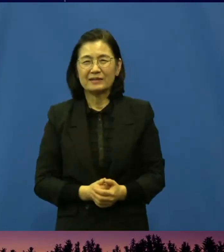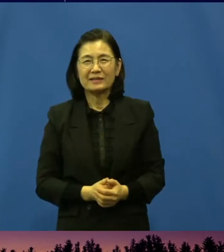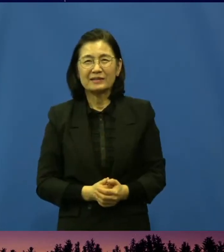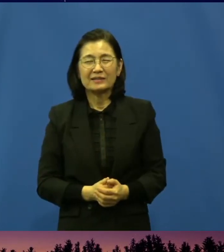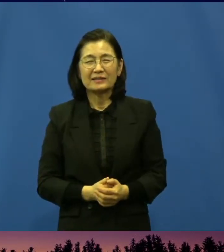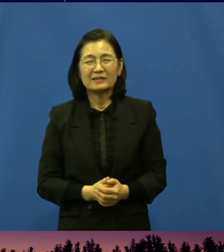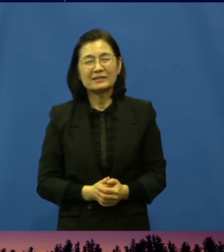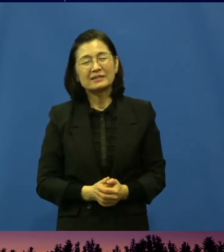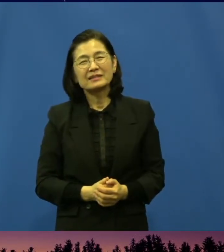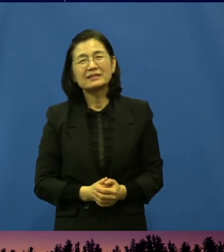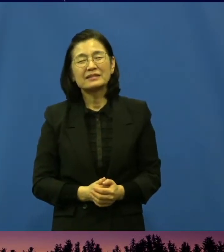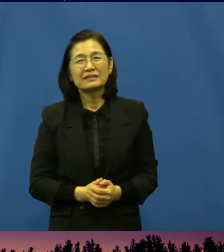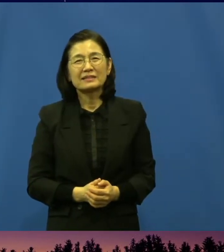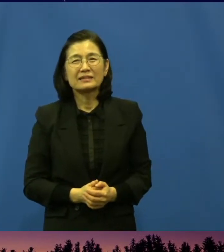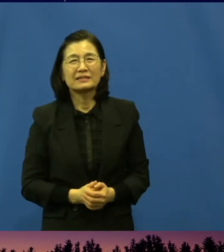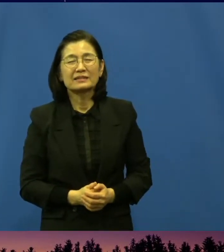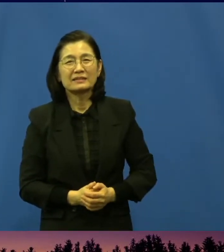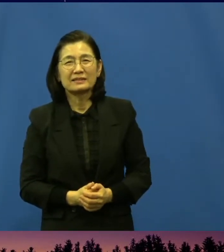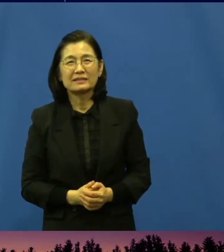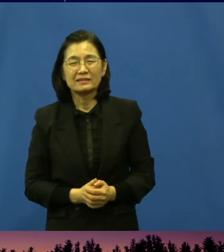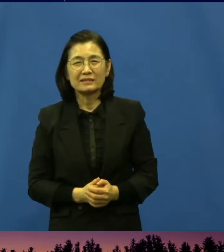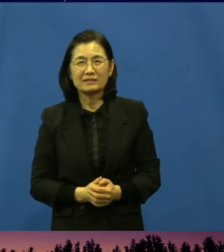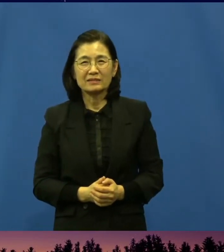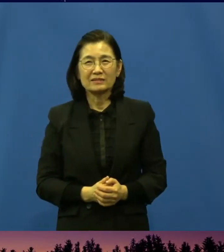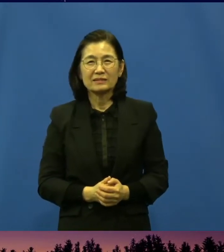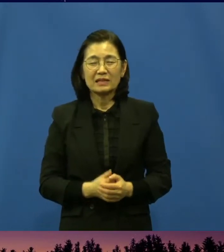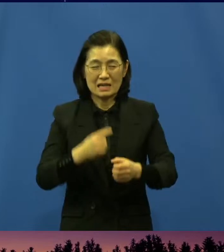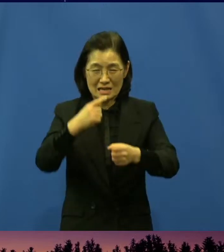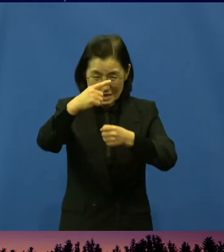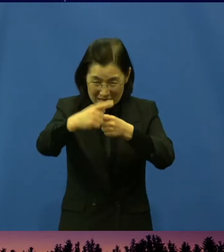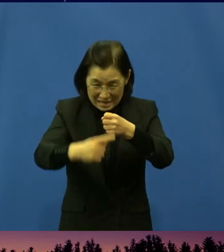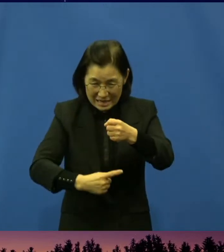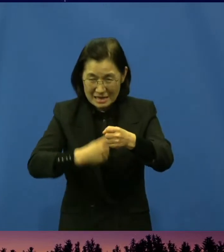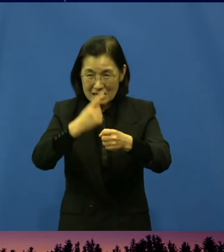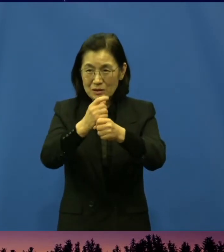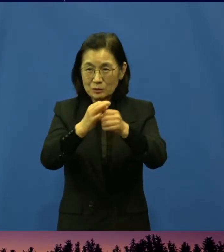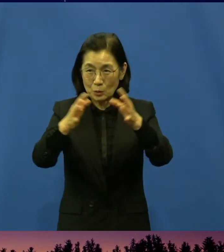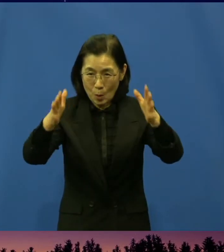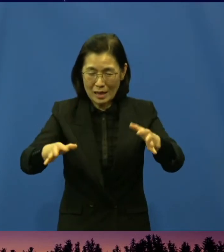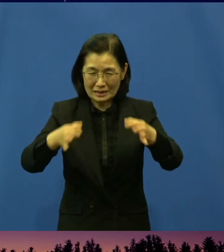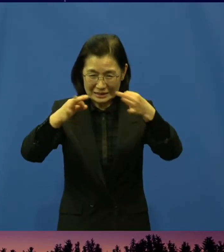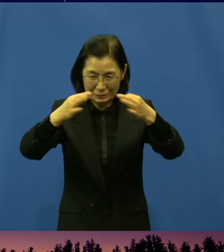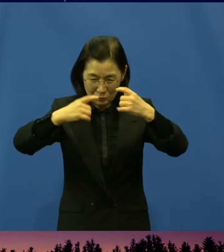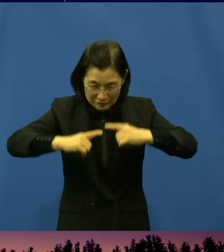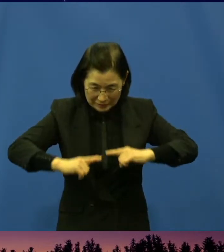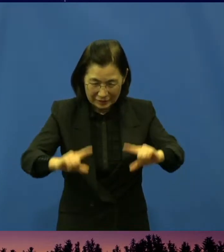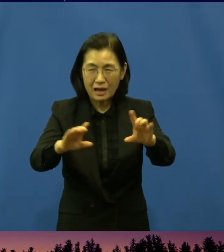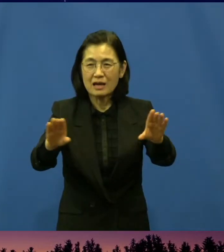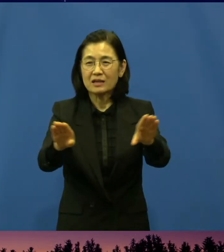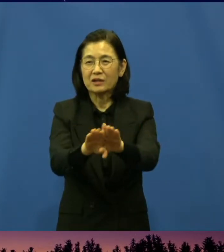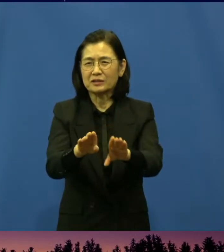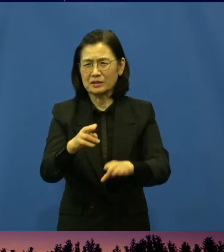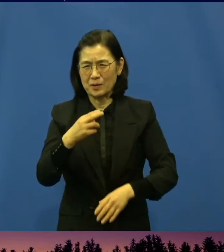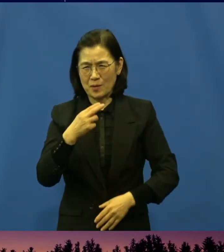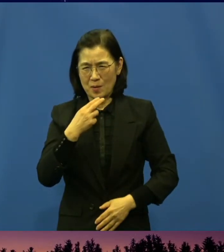하여튼 개근해야 돼. 개근. 비가 오나 눈이 오나 지키는 거예요. 그 자리를 지키는